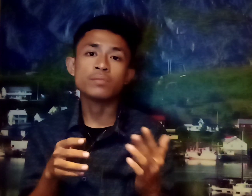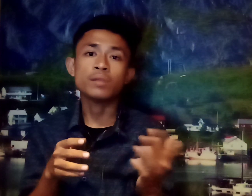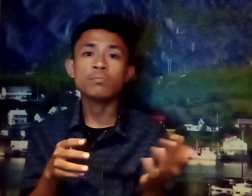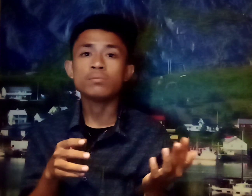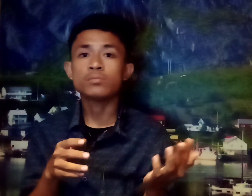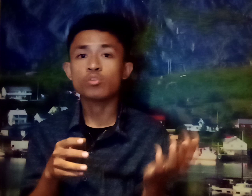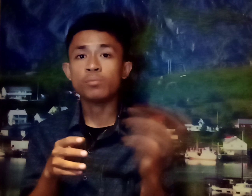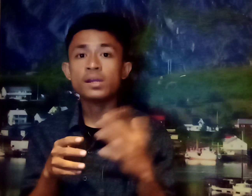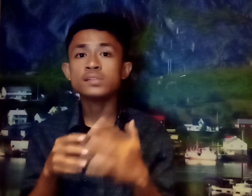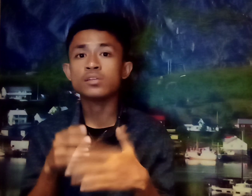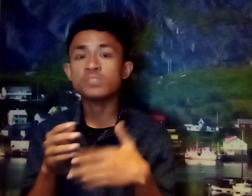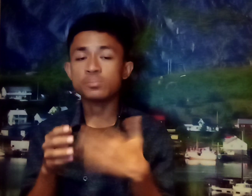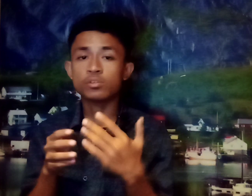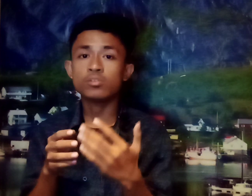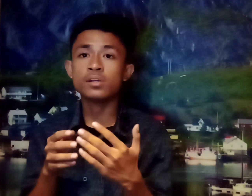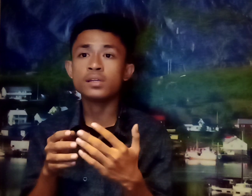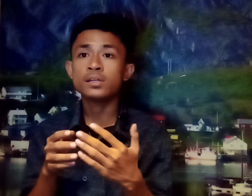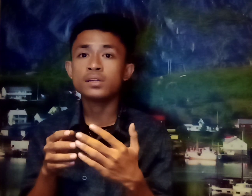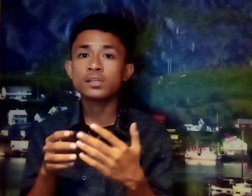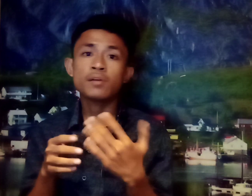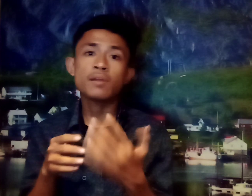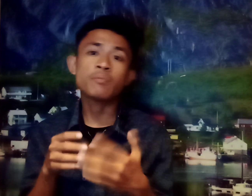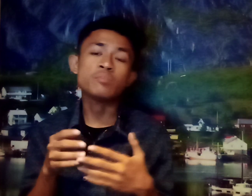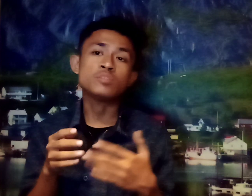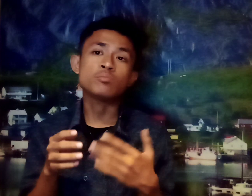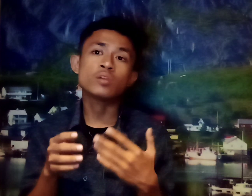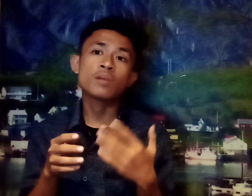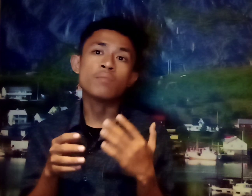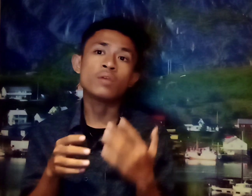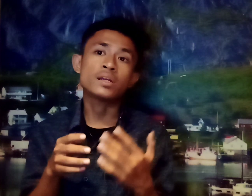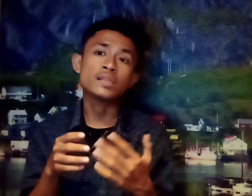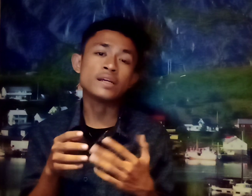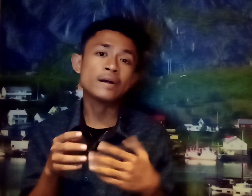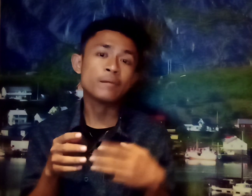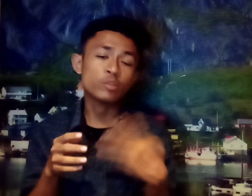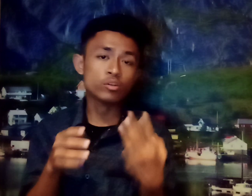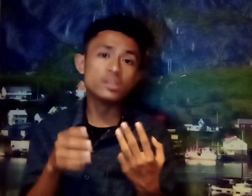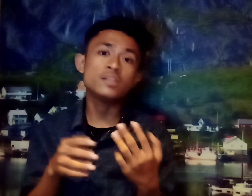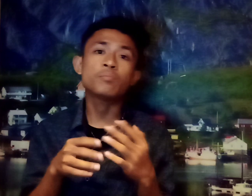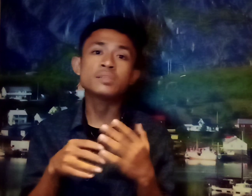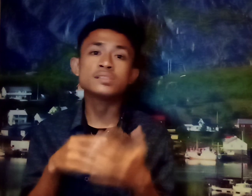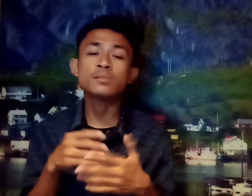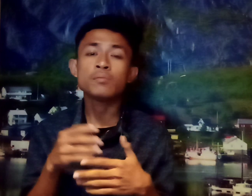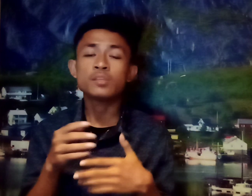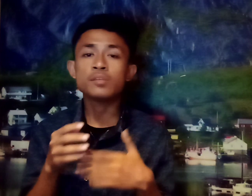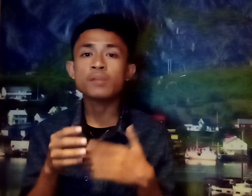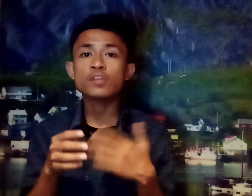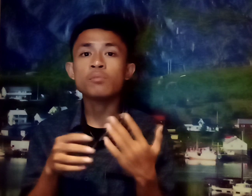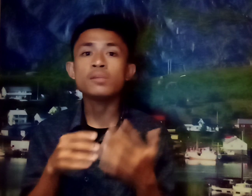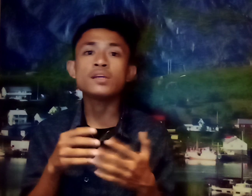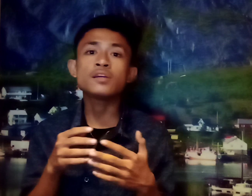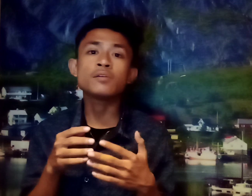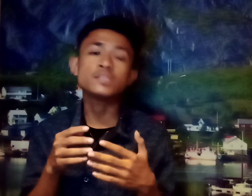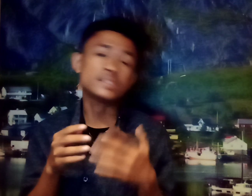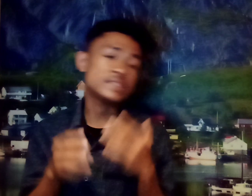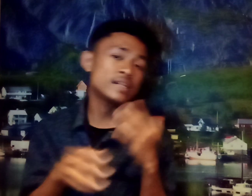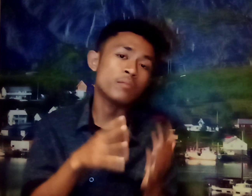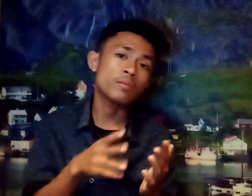dan kombinasi atau mix metode, kita dapat menyimpulkan bahwa ketiga metode ini itu pasti atau memiliki ciri-ciri yang